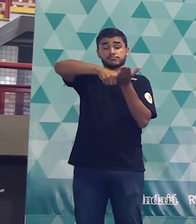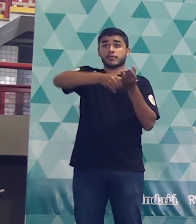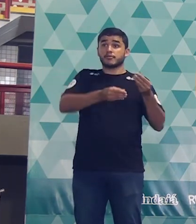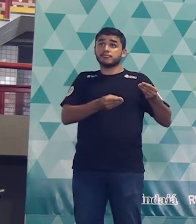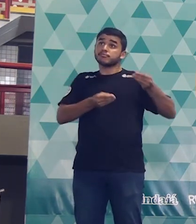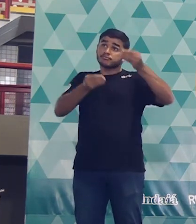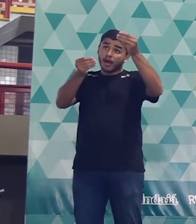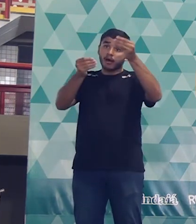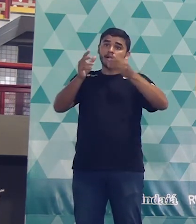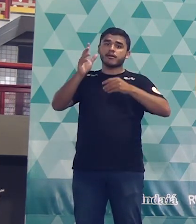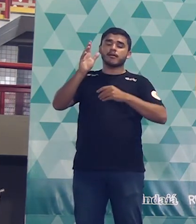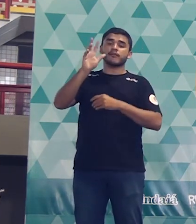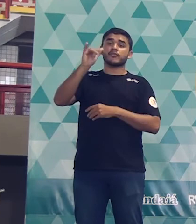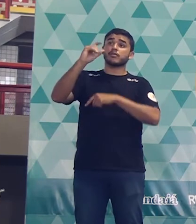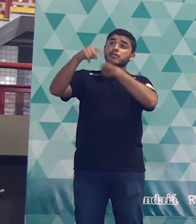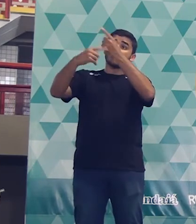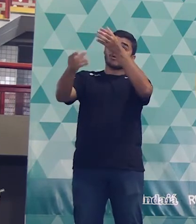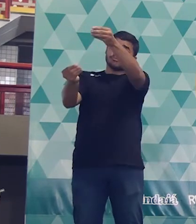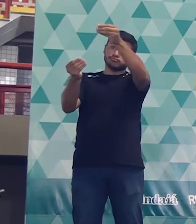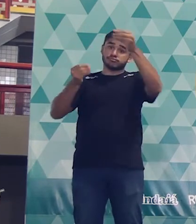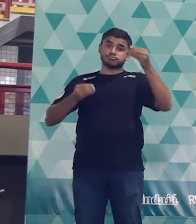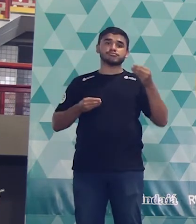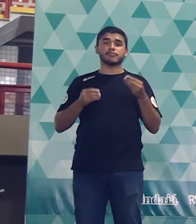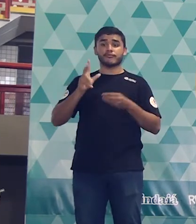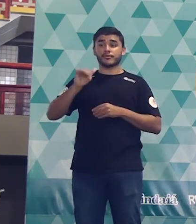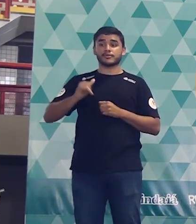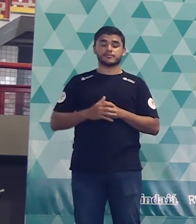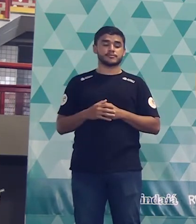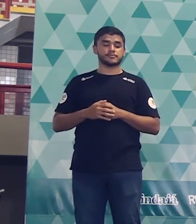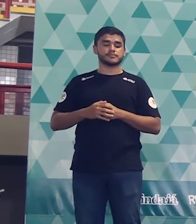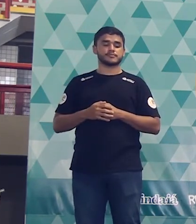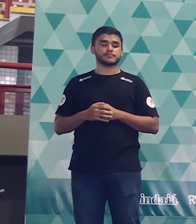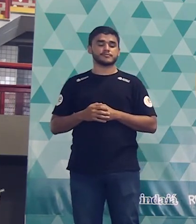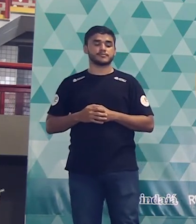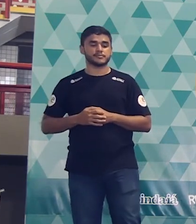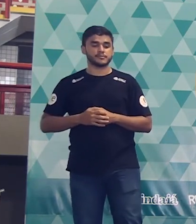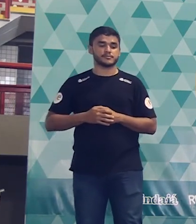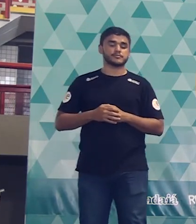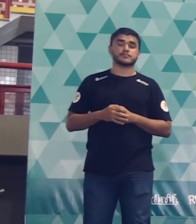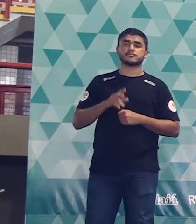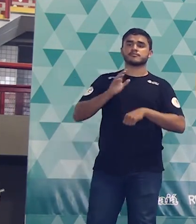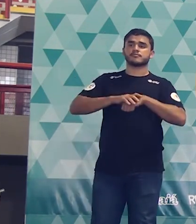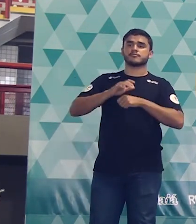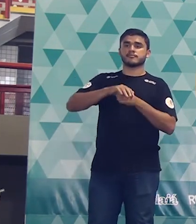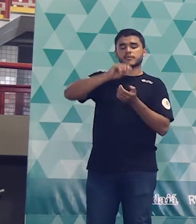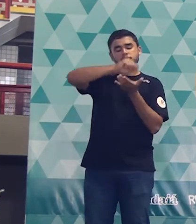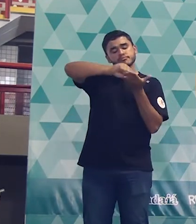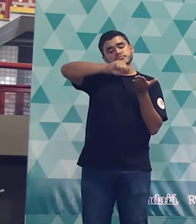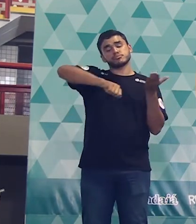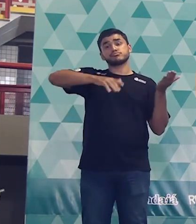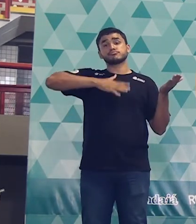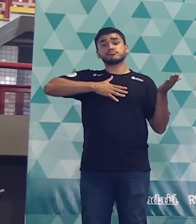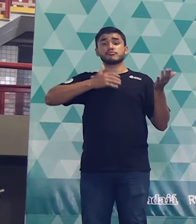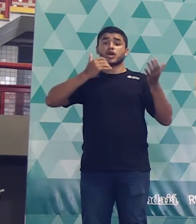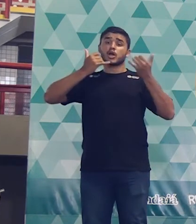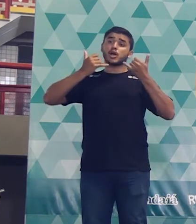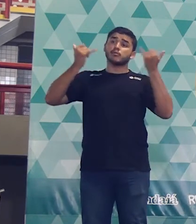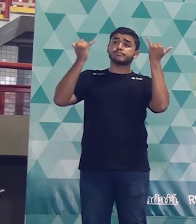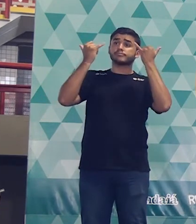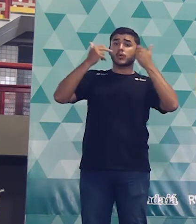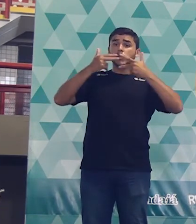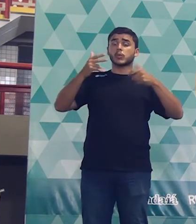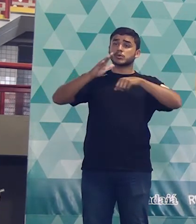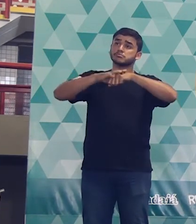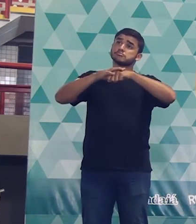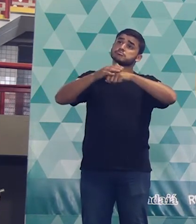né? E as introduções geralmente eram assim: escreva essa carta para mandar notícias minhas e ao mesmo tempo saber das suas,